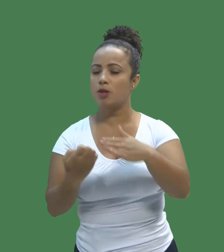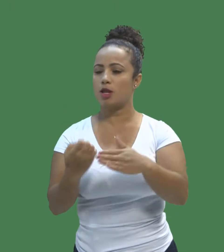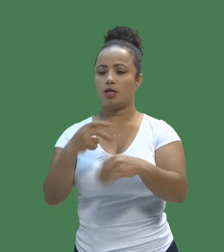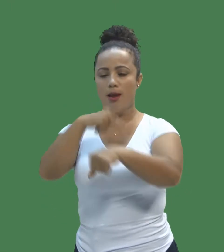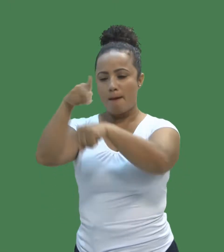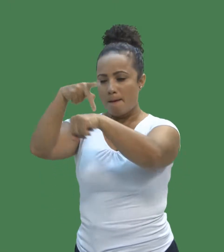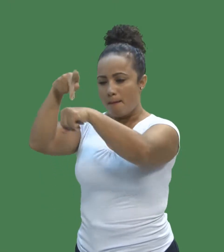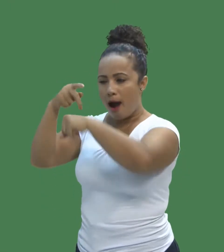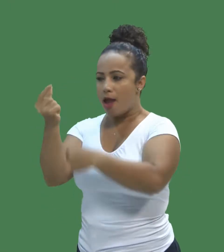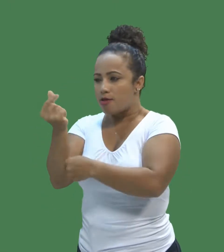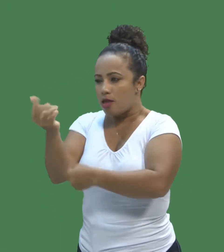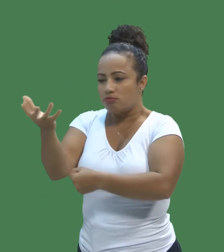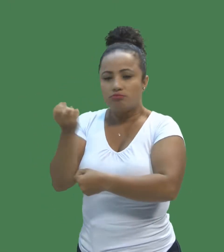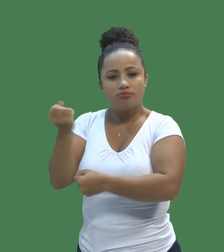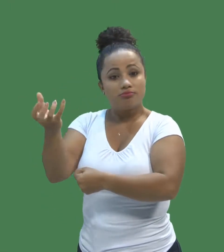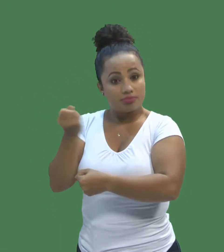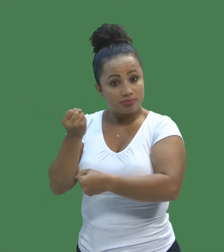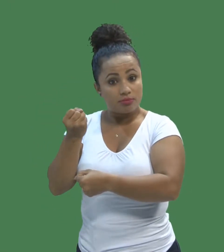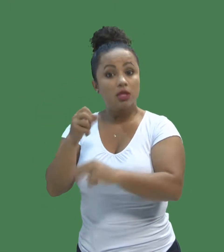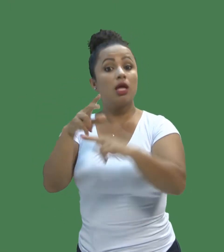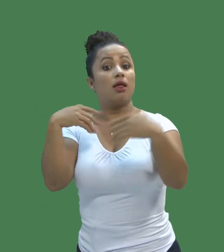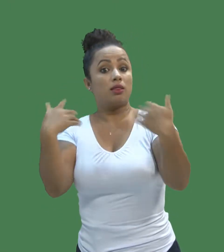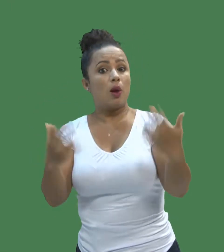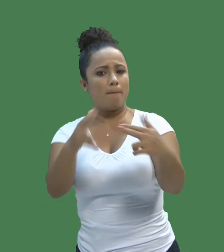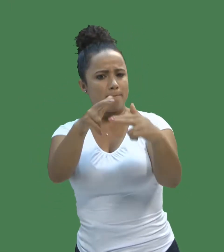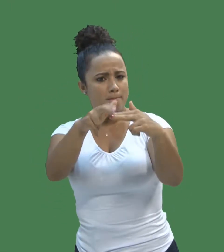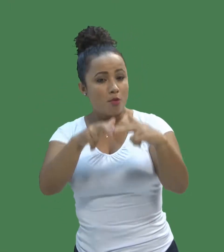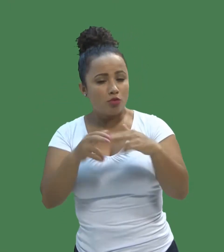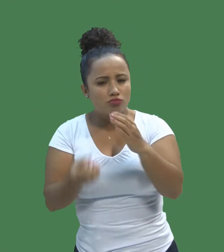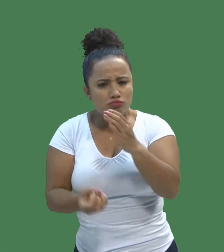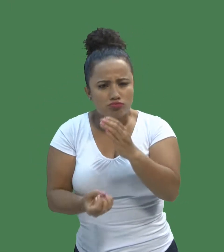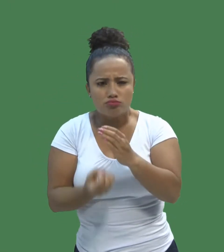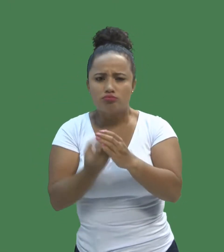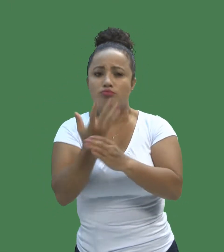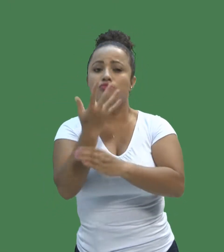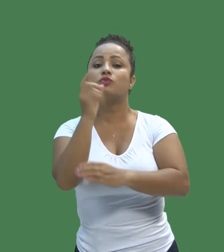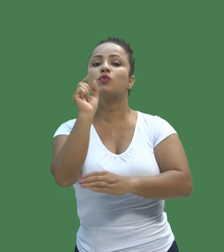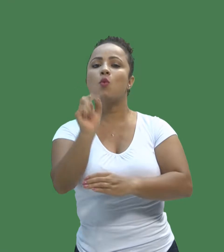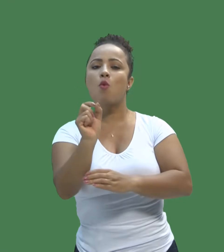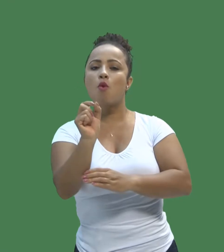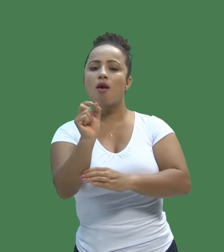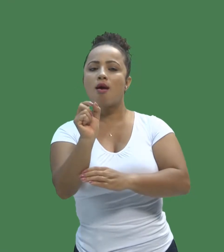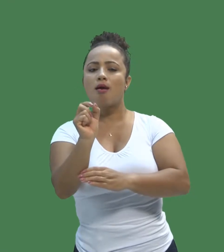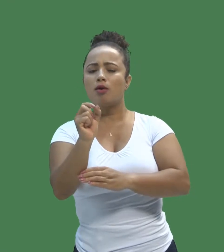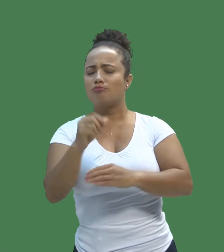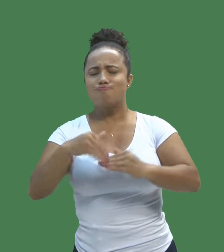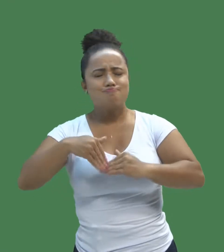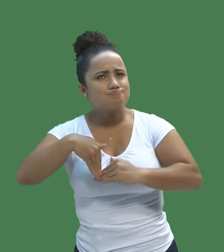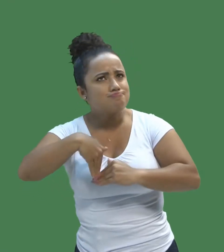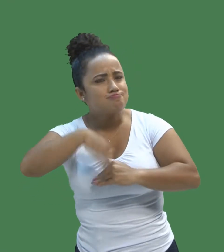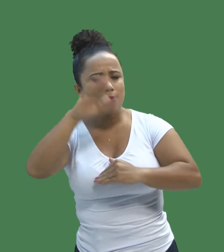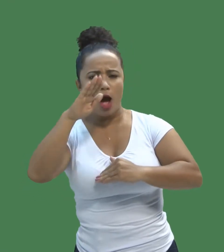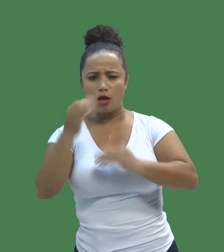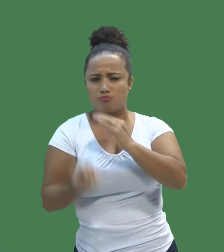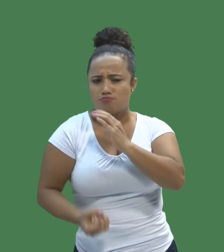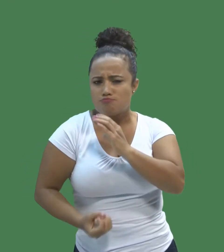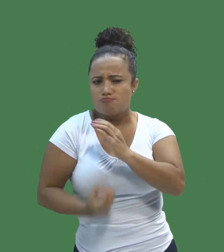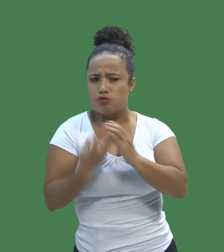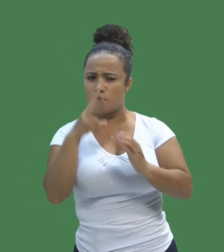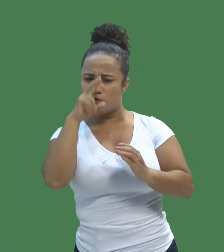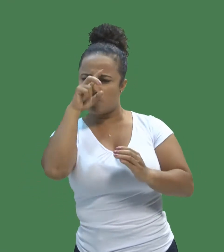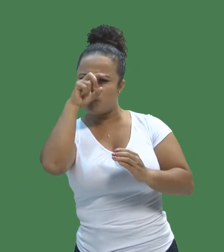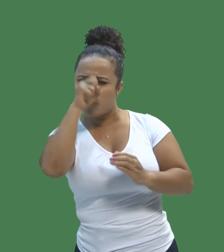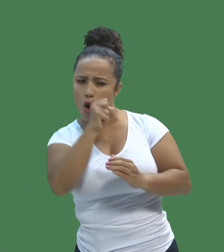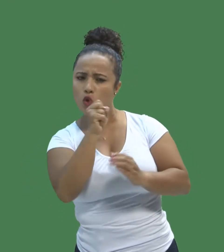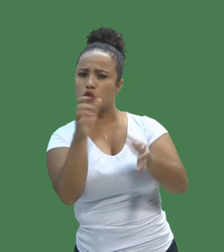força total a intenção conservadora e reacionária da filosofia de